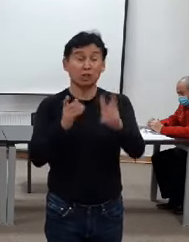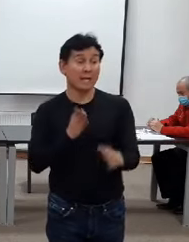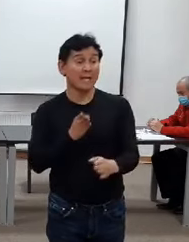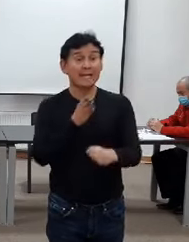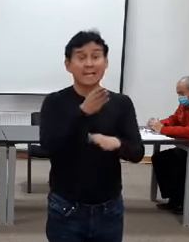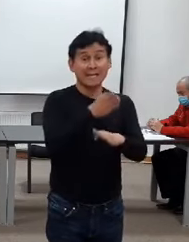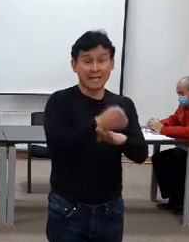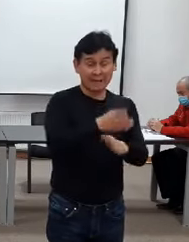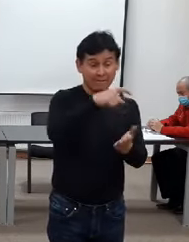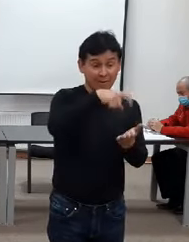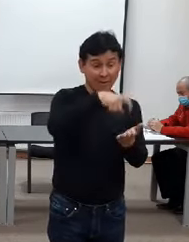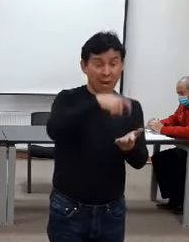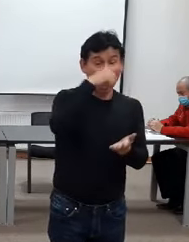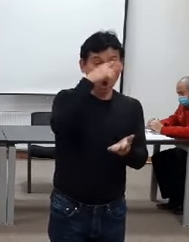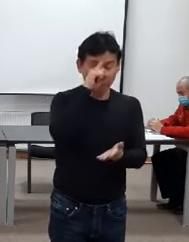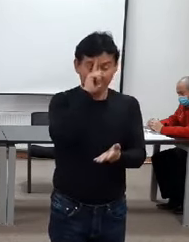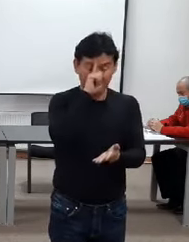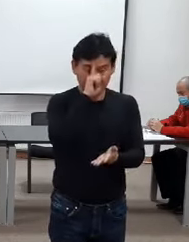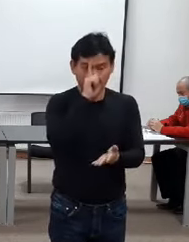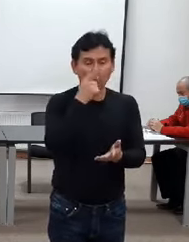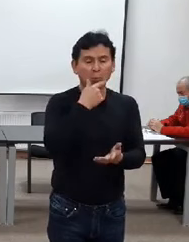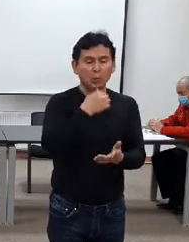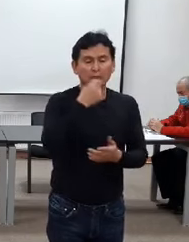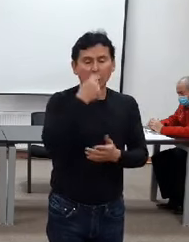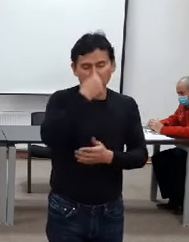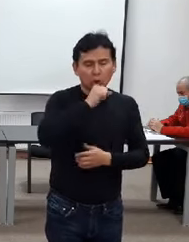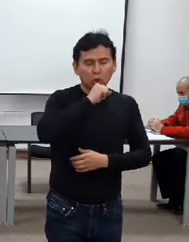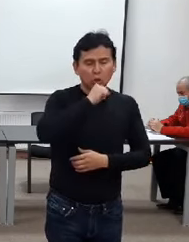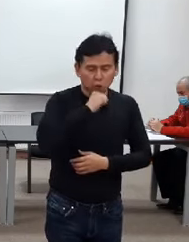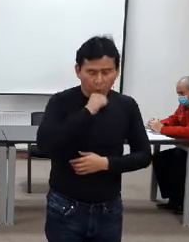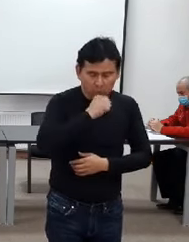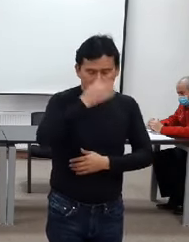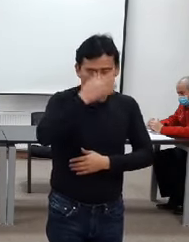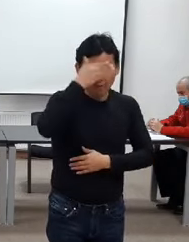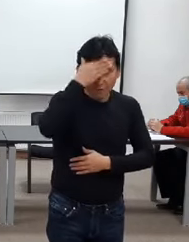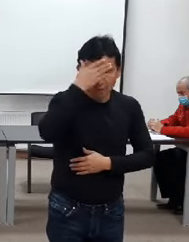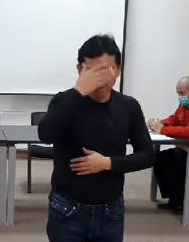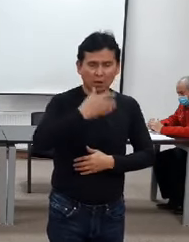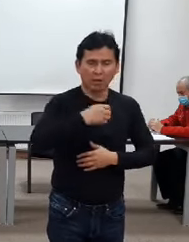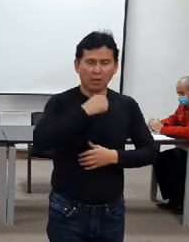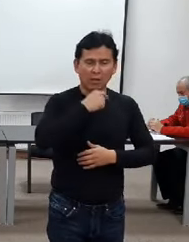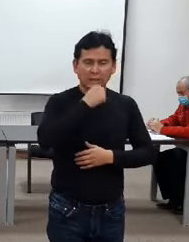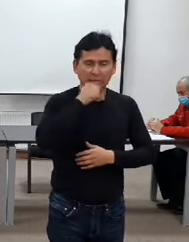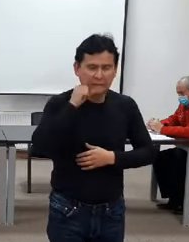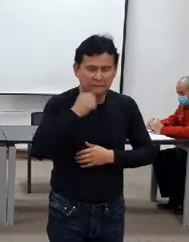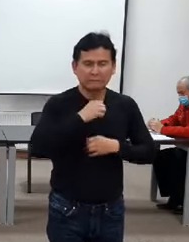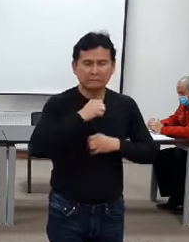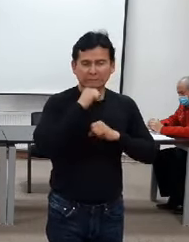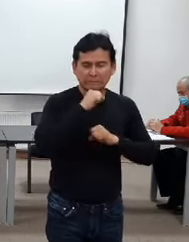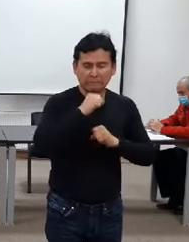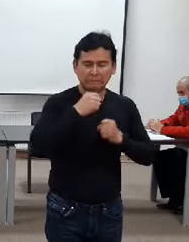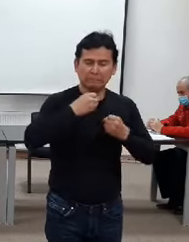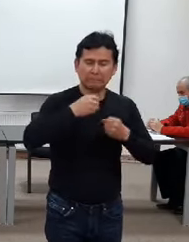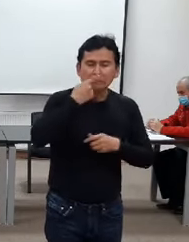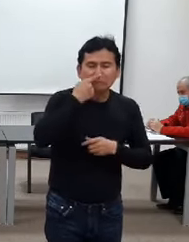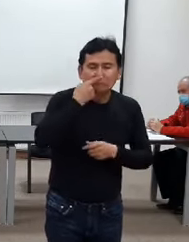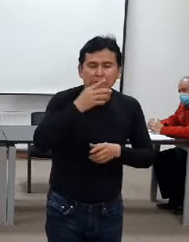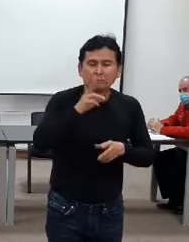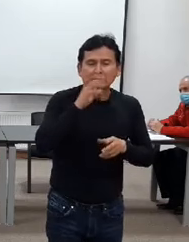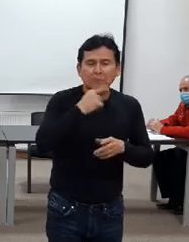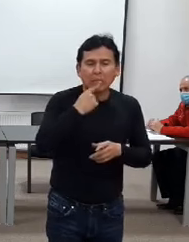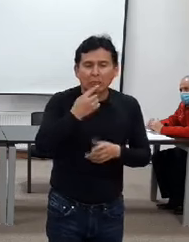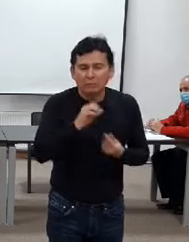o síntomas sugerentes a COVID, es decir, tos, fiebre, tos seca, carraspera, pérdida del olfato, pérdida